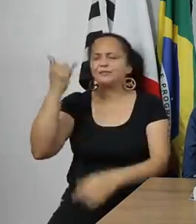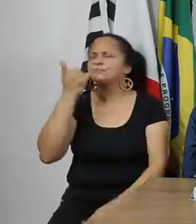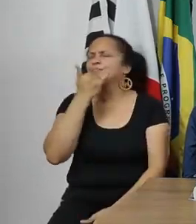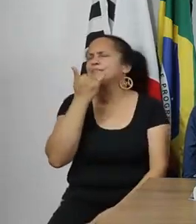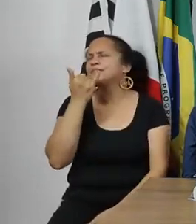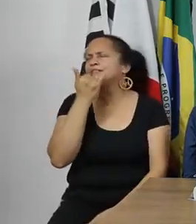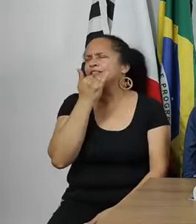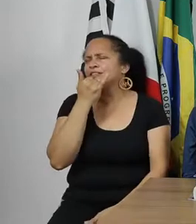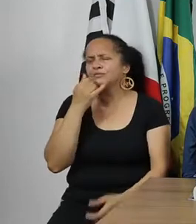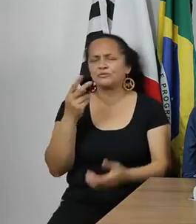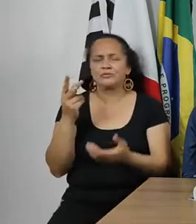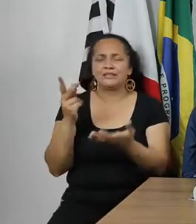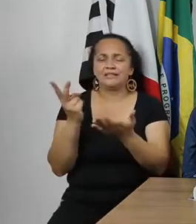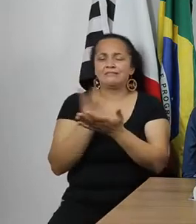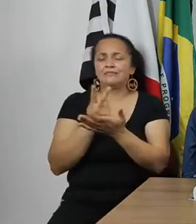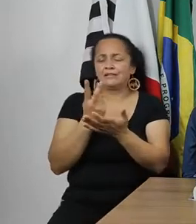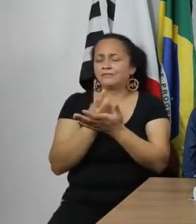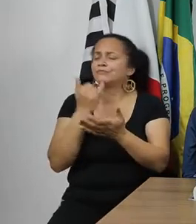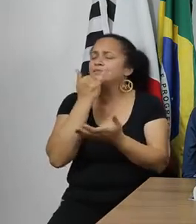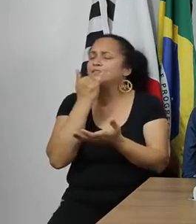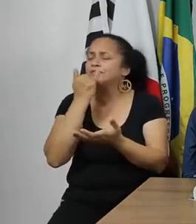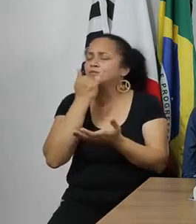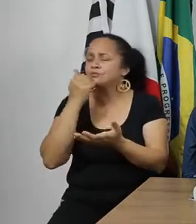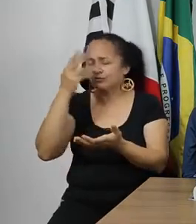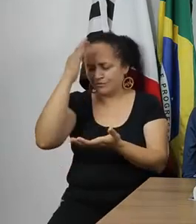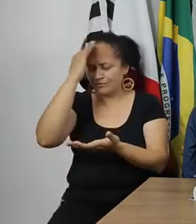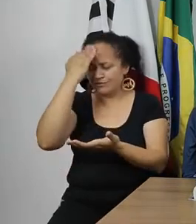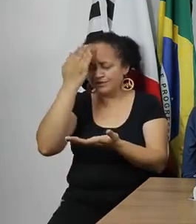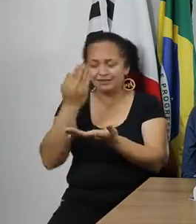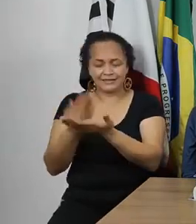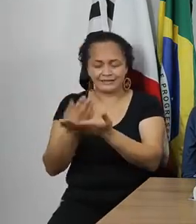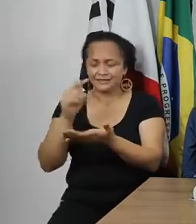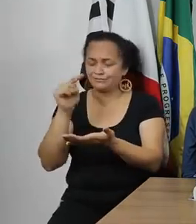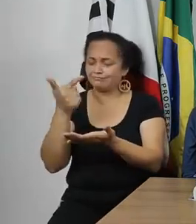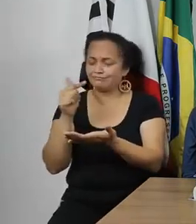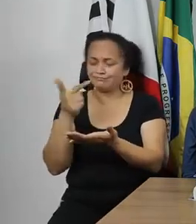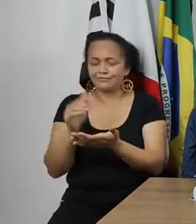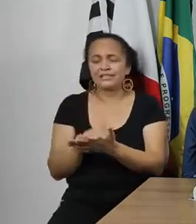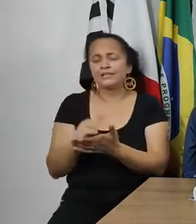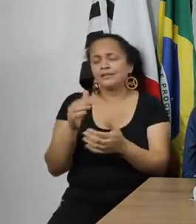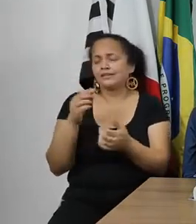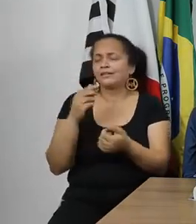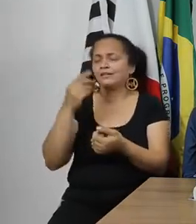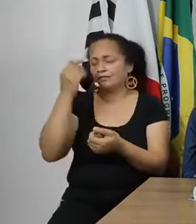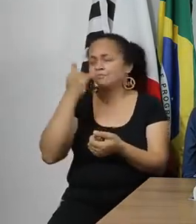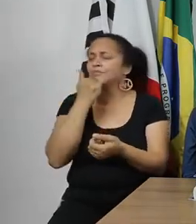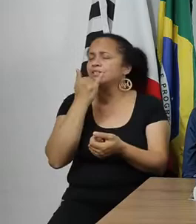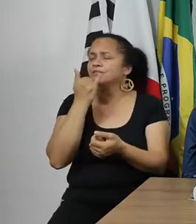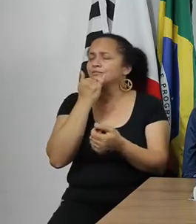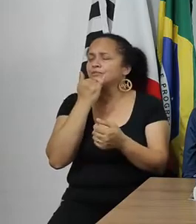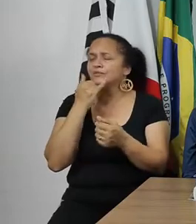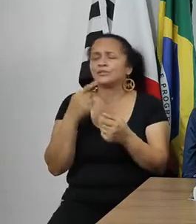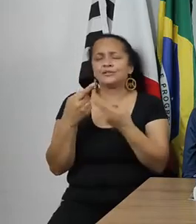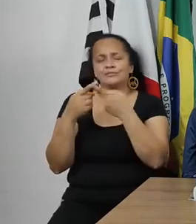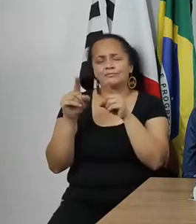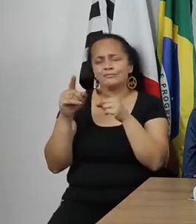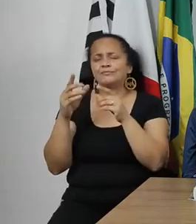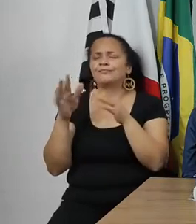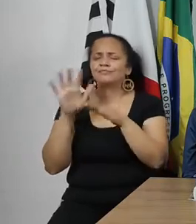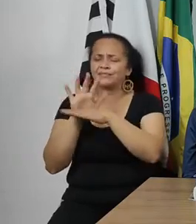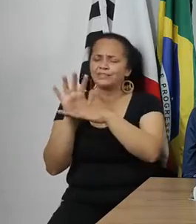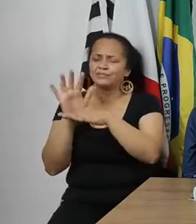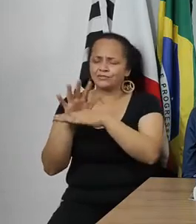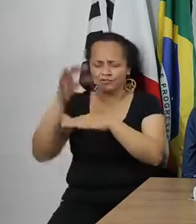nossa incredulidade. Perdoa, Senhor, a nossa falta de confiança em Ti. E nos ajuda, Espírito Santo, a